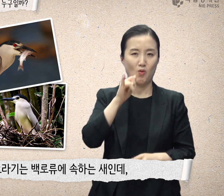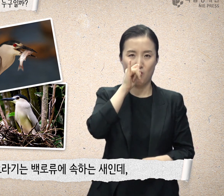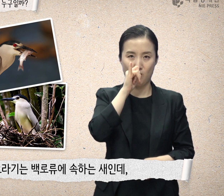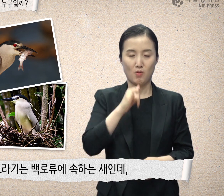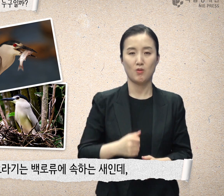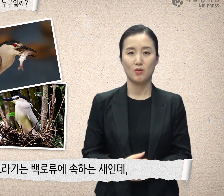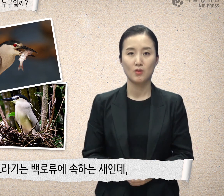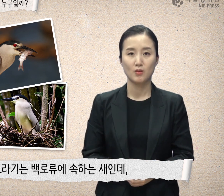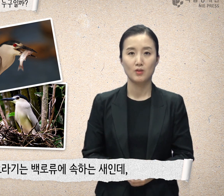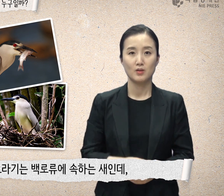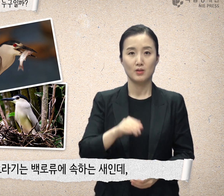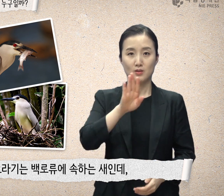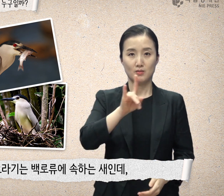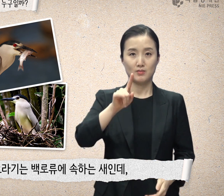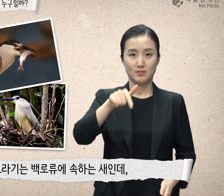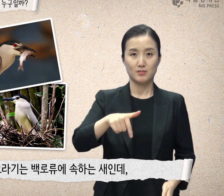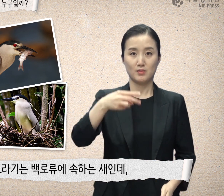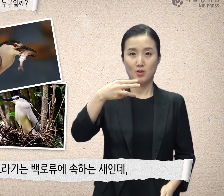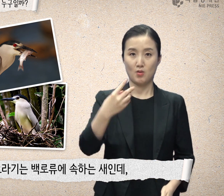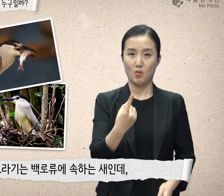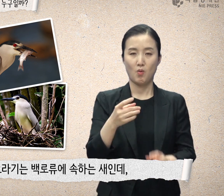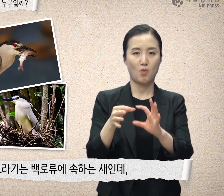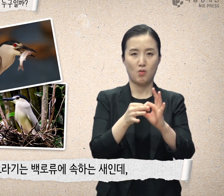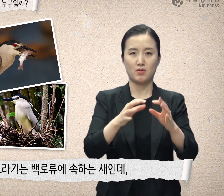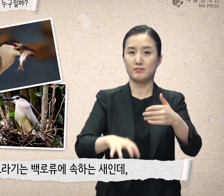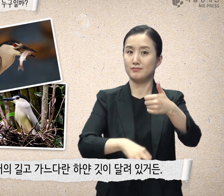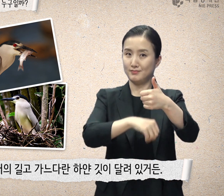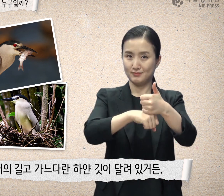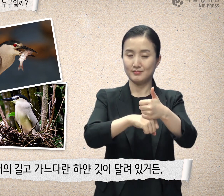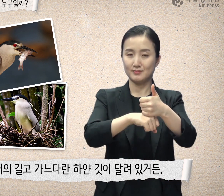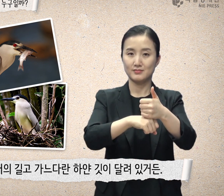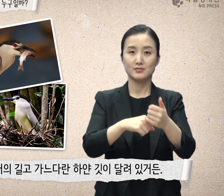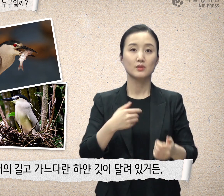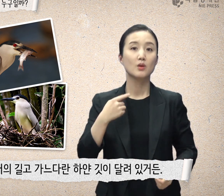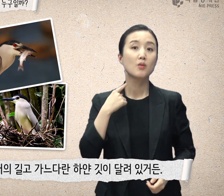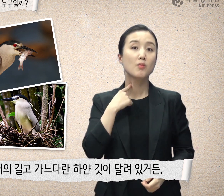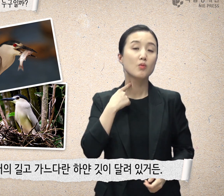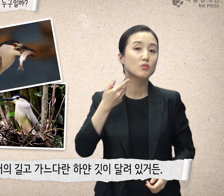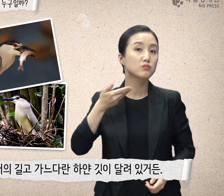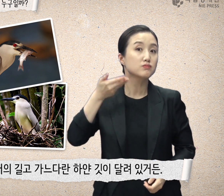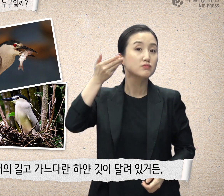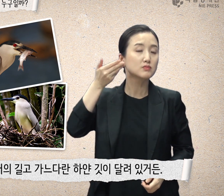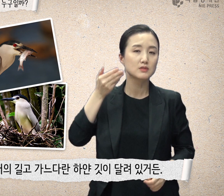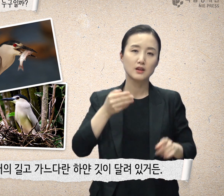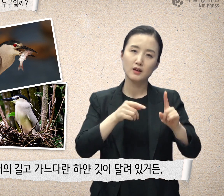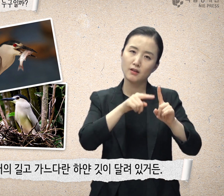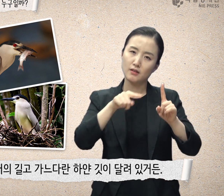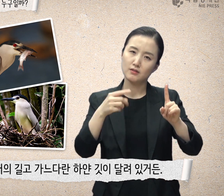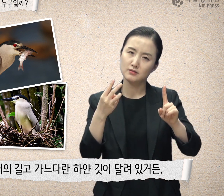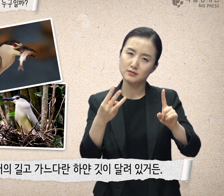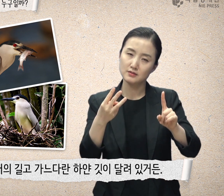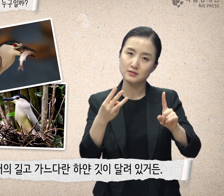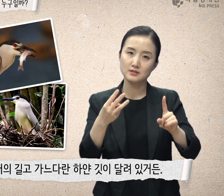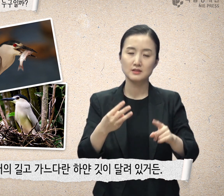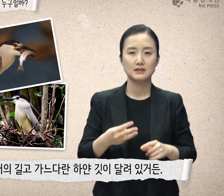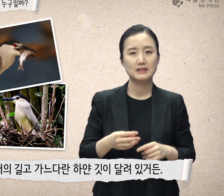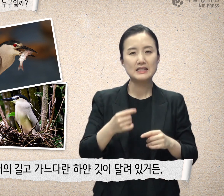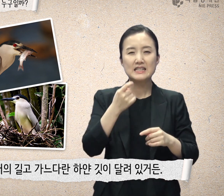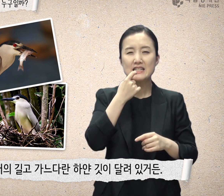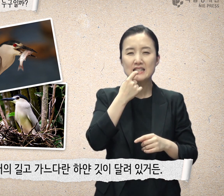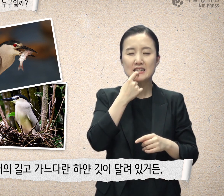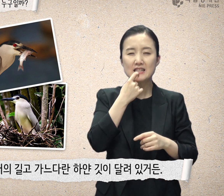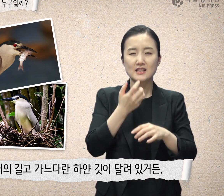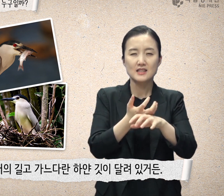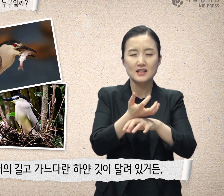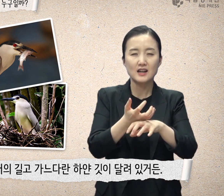해오라기 는 뱅 놀이 에 속하는 3인데 윗목에 관계에서 3개의 길고 가느다란